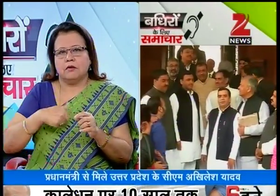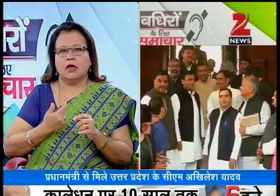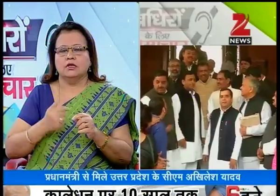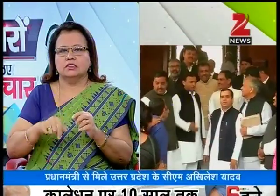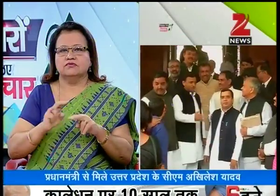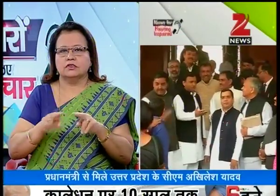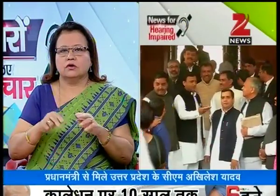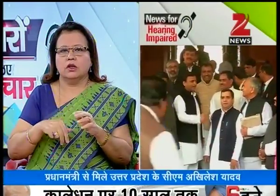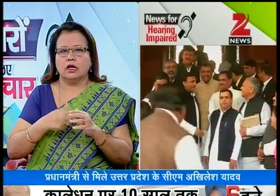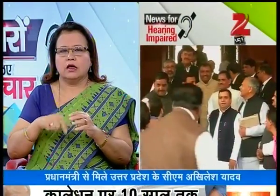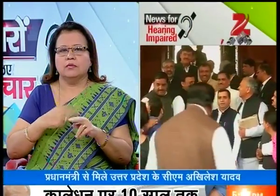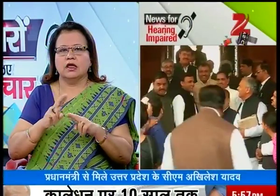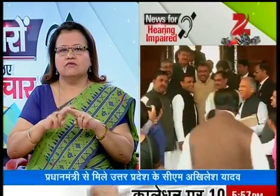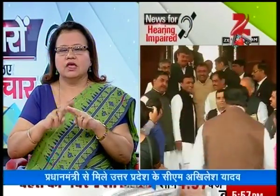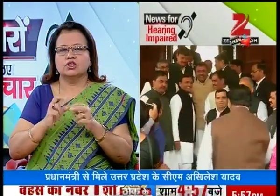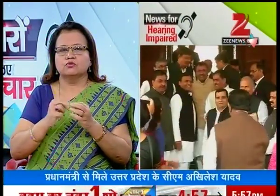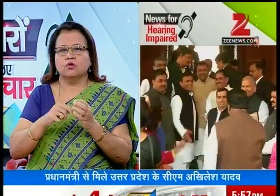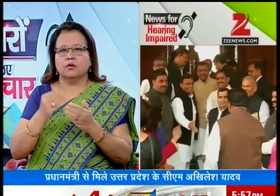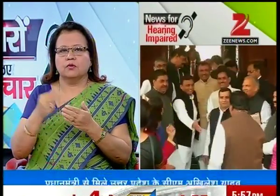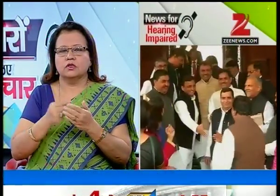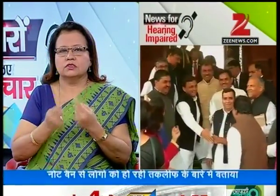मैं भी इस फैसले को लेकर अपने